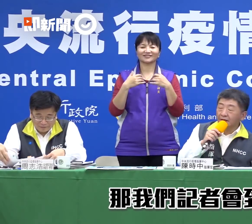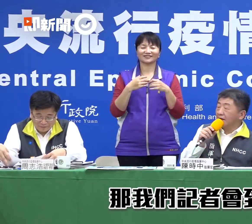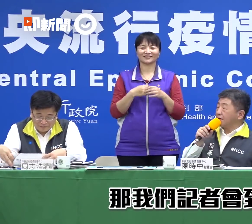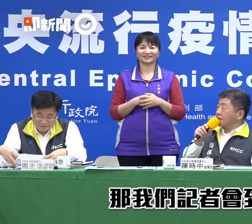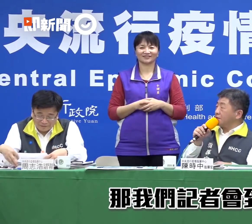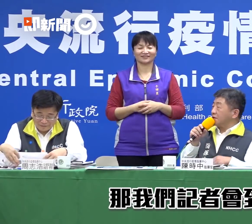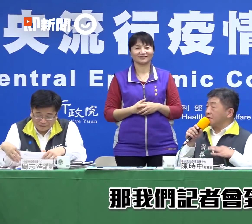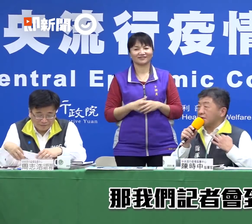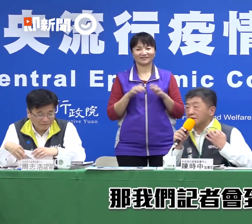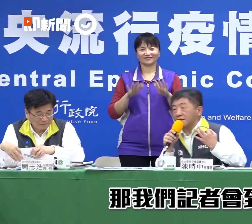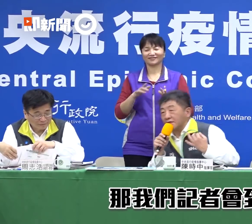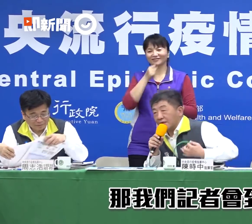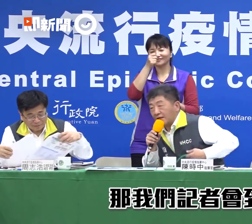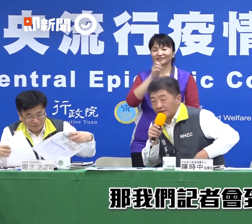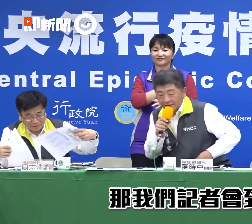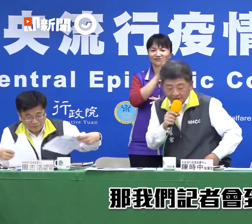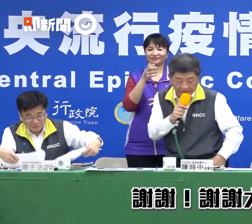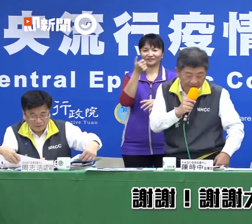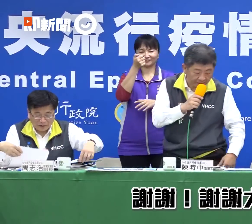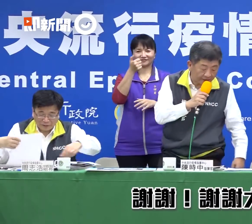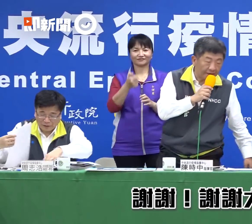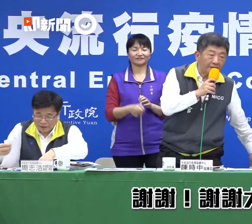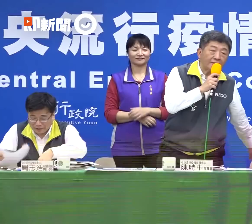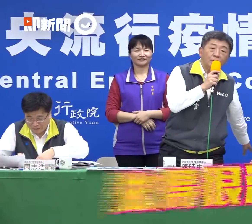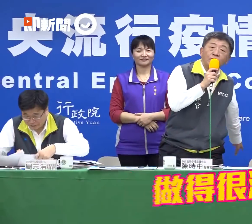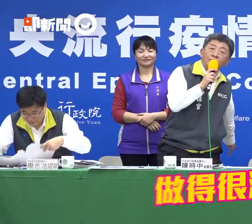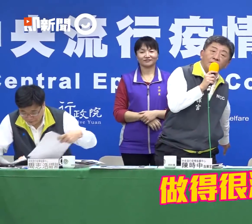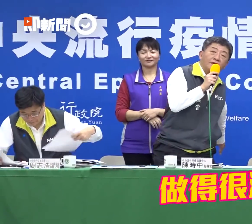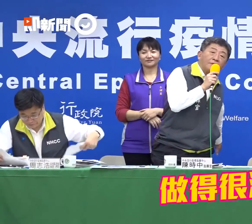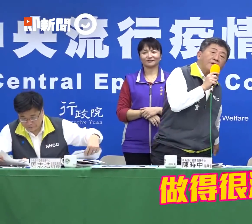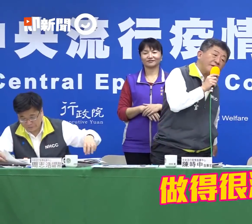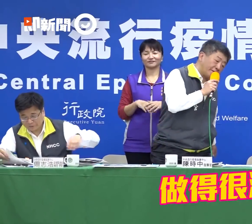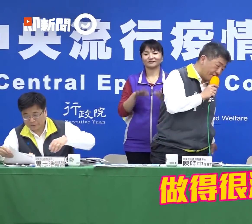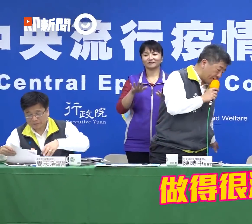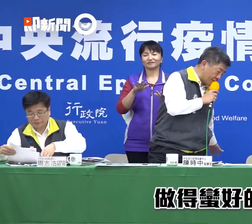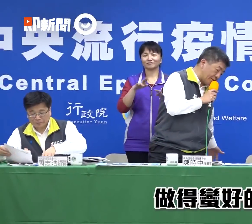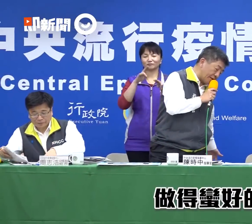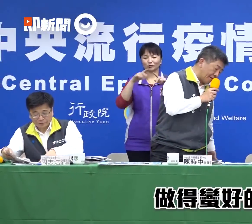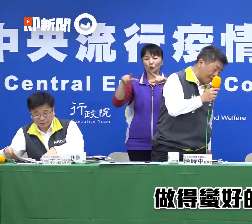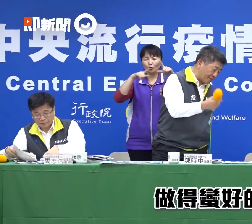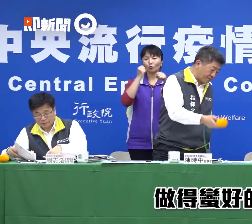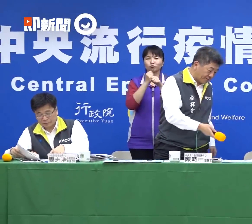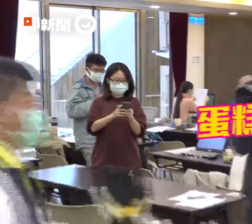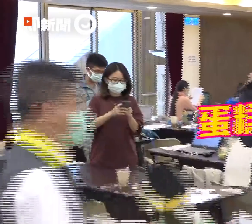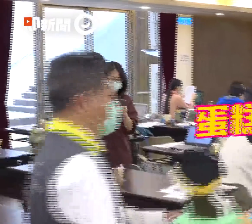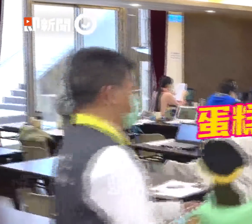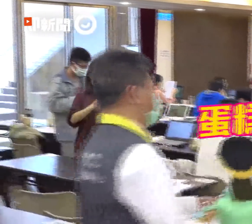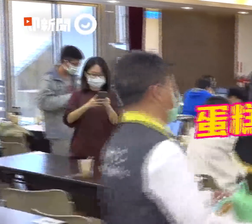好了。好，那我们今天记者会就到这里。好，谢谢，谢谢大家。其实做得很漂亮了哈，那做得蛮好。